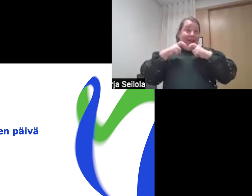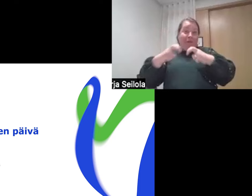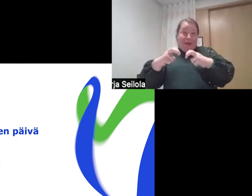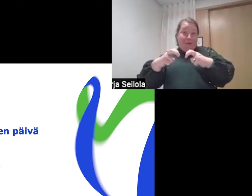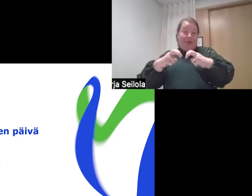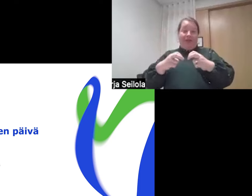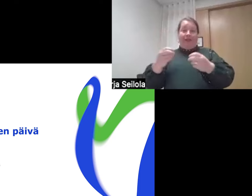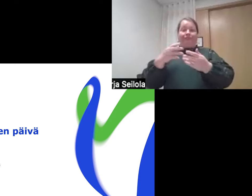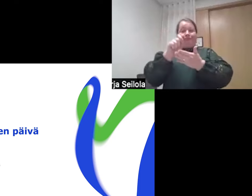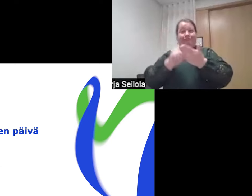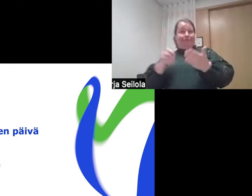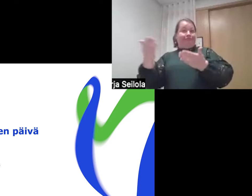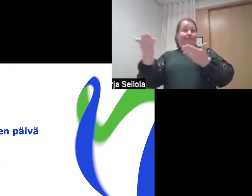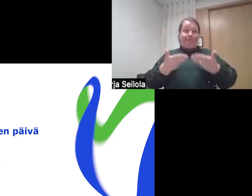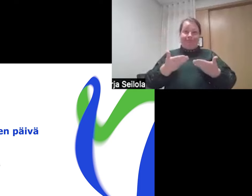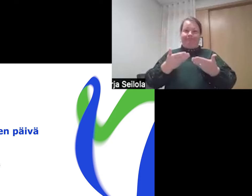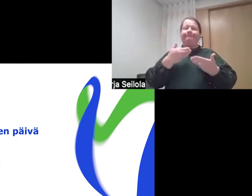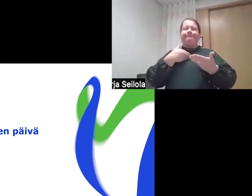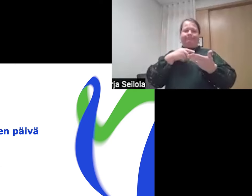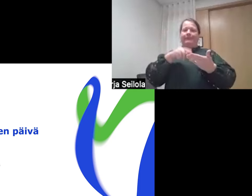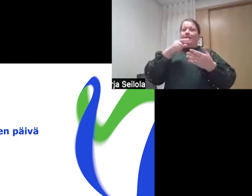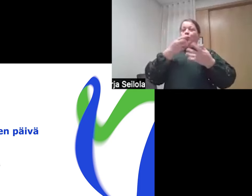parantamiseen liittyvissä teemoissa.